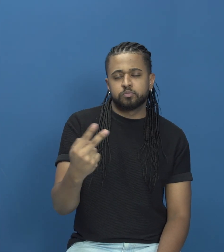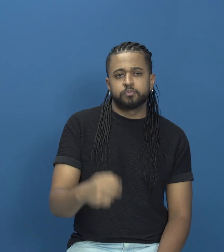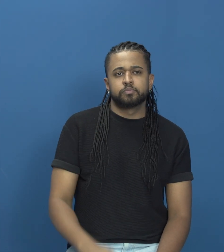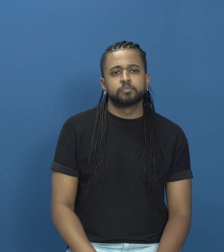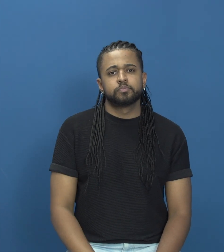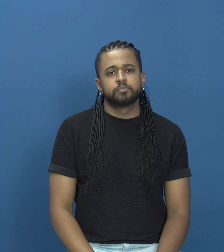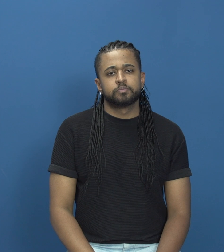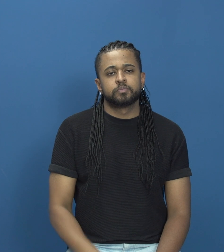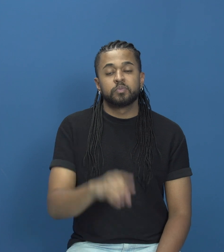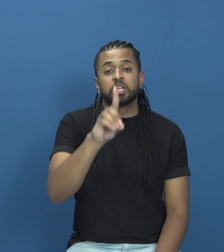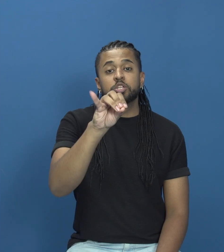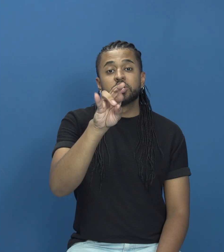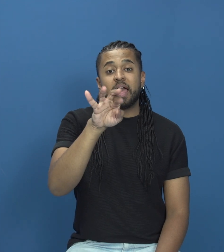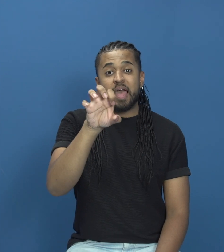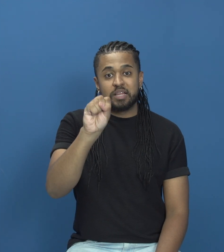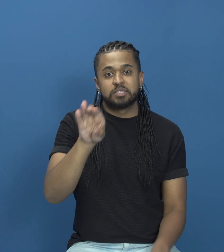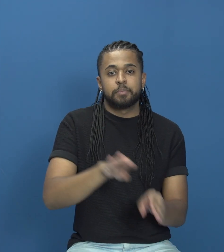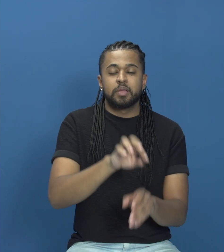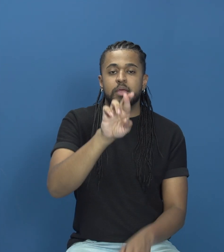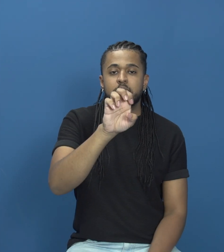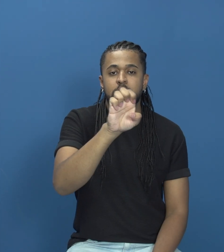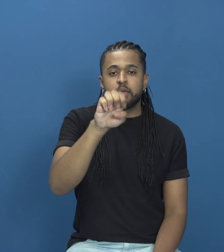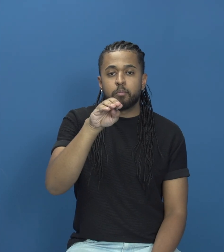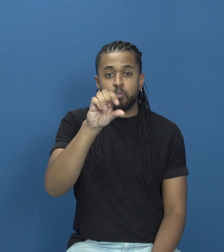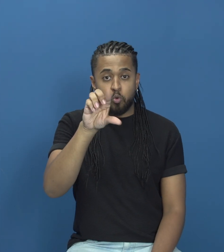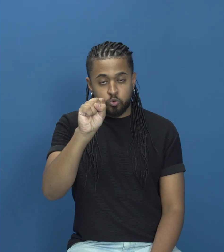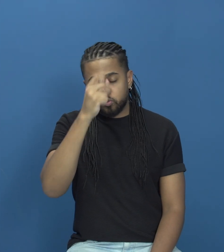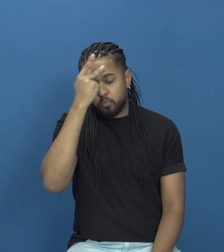11.8.4.1.1.2. Diárias e reembolsos de despesas.